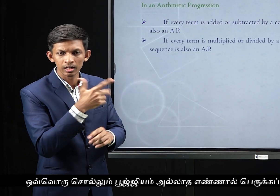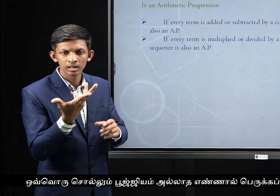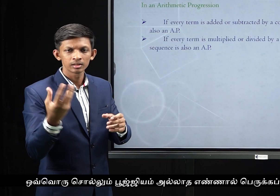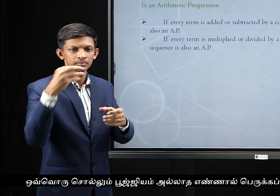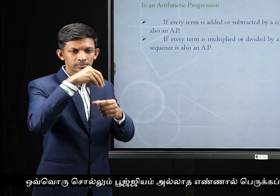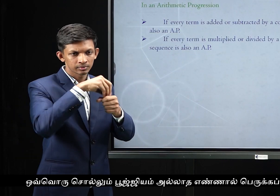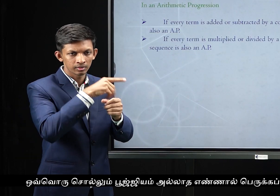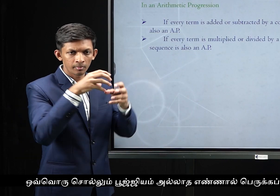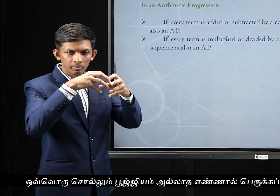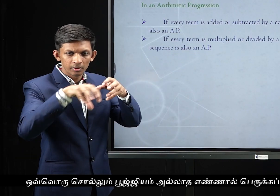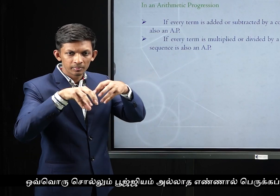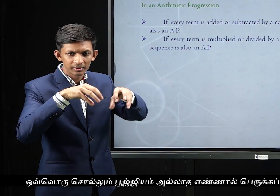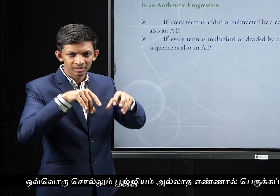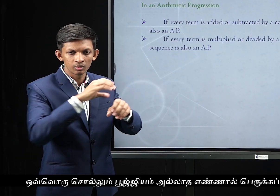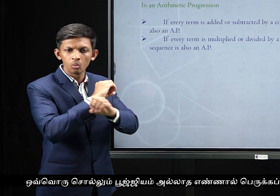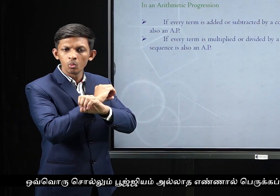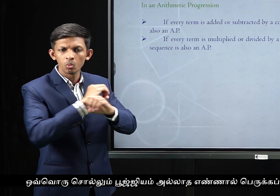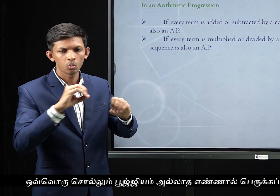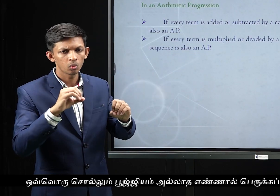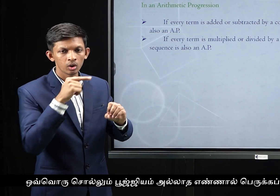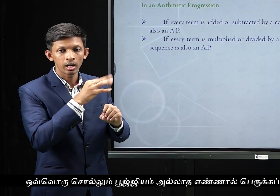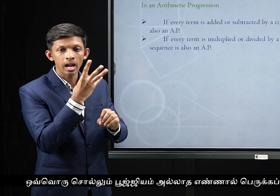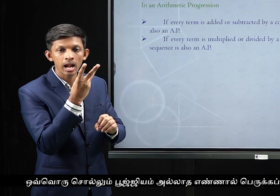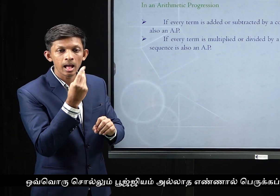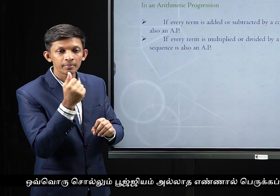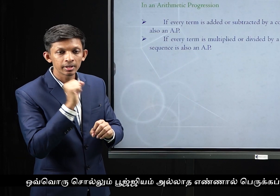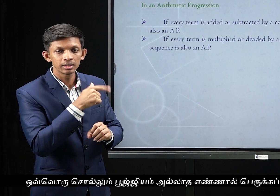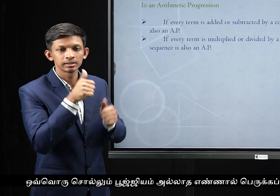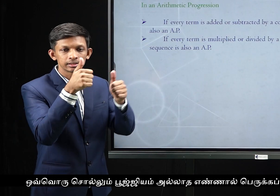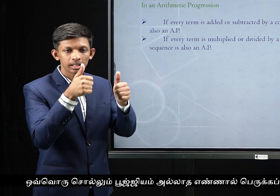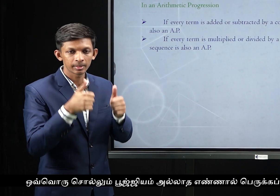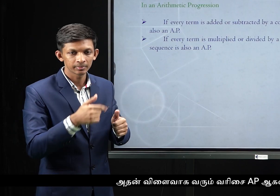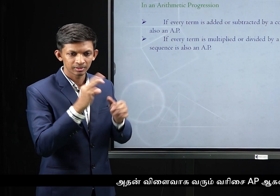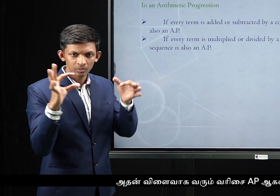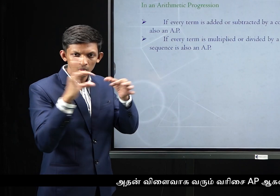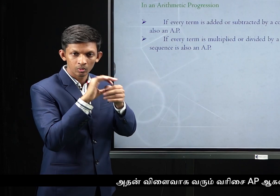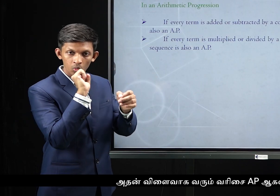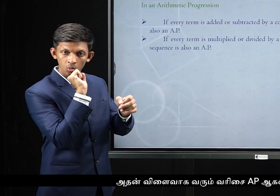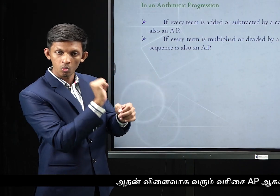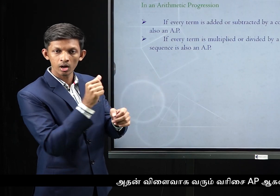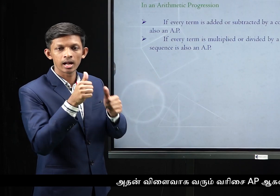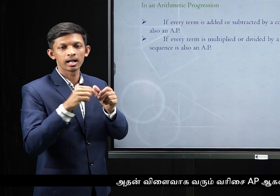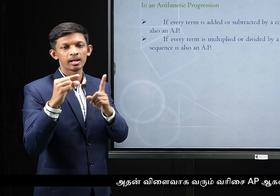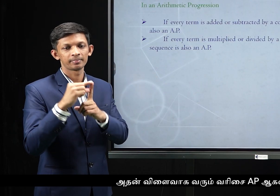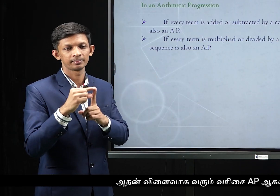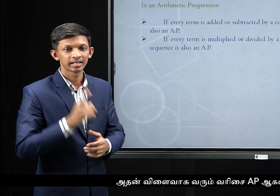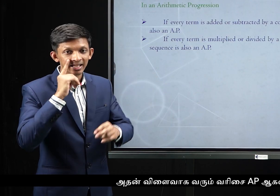பூஜ்ஜியம் அல்லாத எண்ணால் பெருக்கப்பட்டால் அல்லது வகுக்கப்பட்டால் அதன் விளைவாக வரும் வரிசை